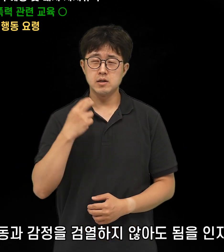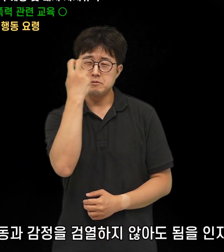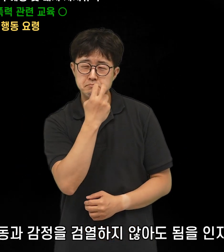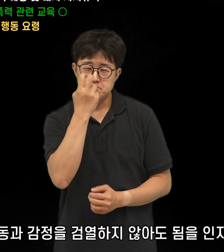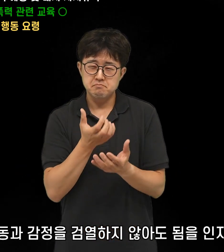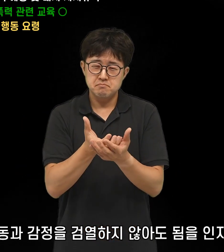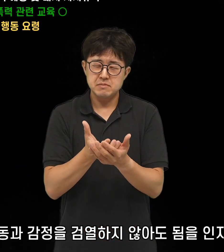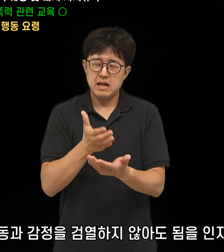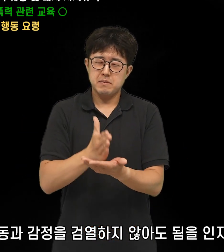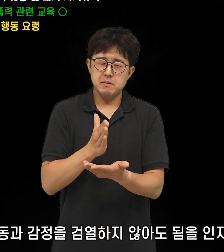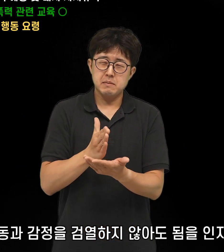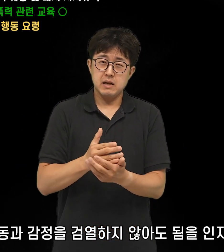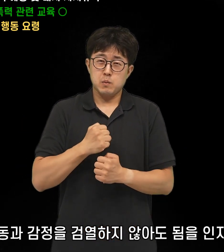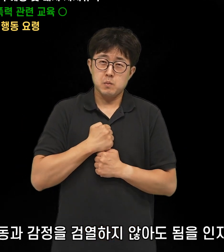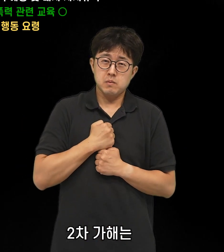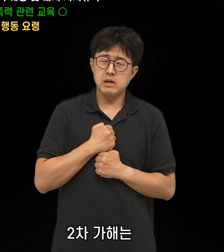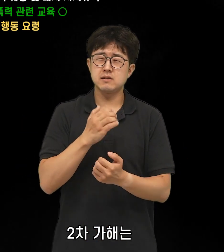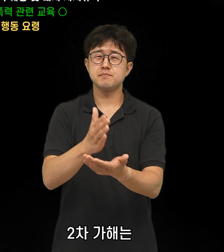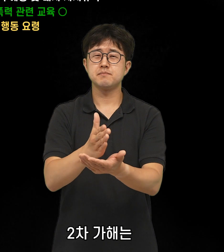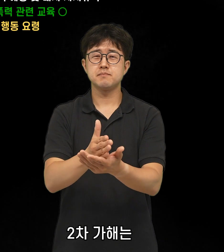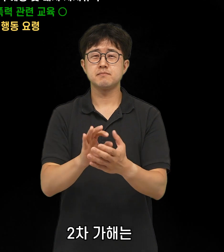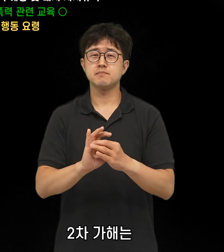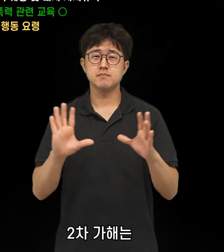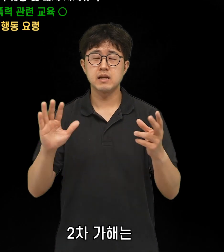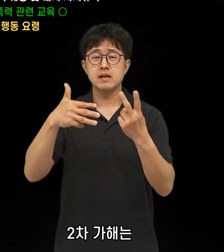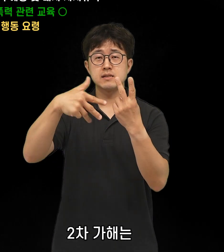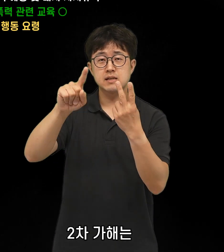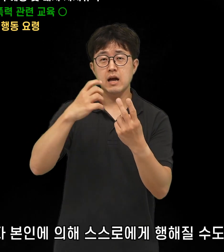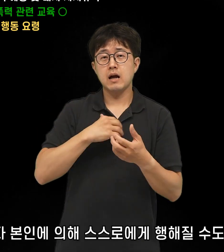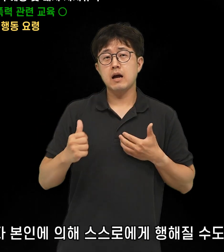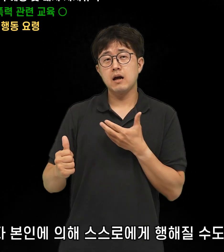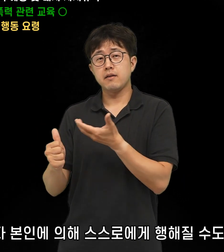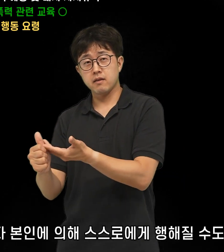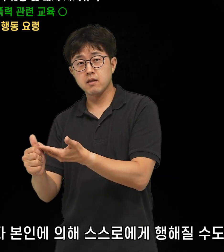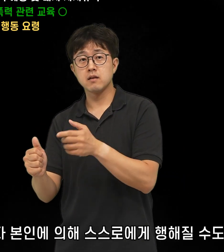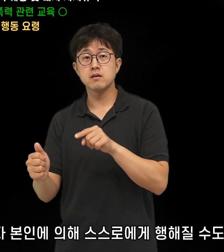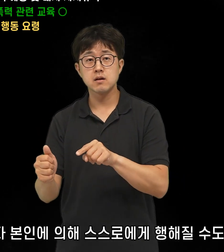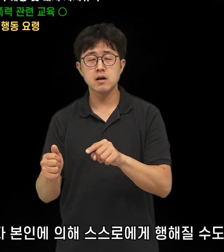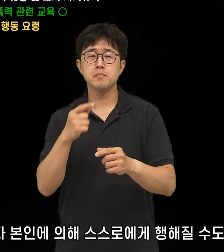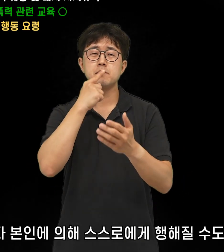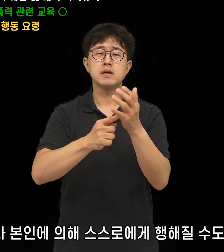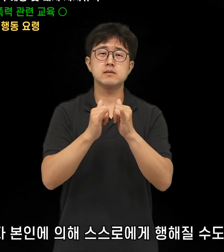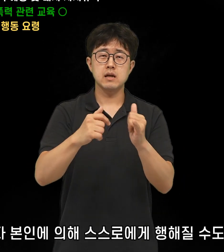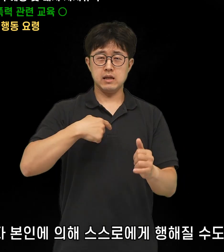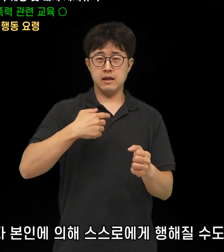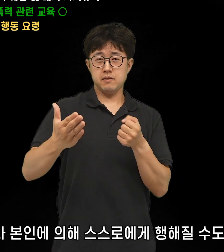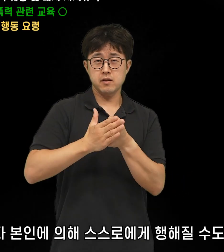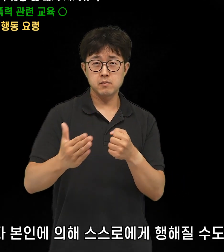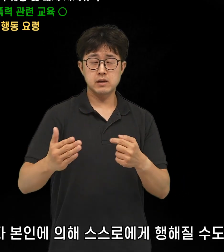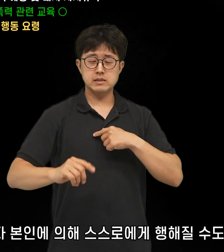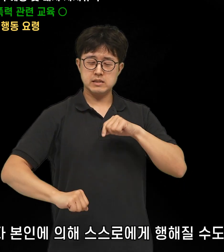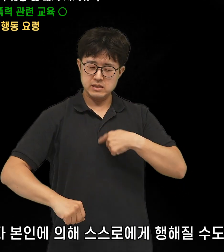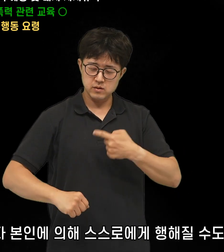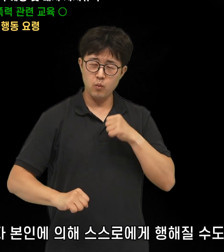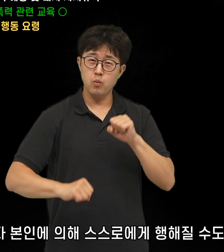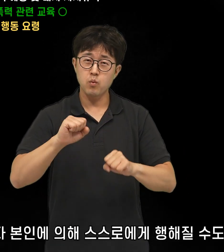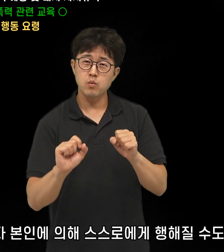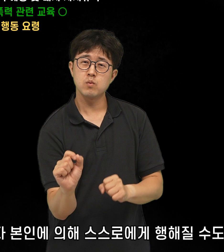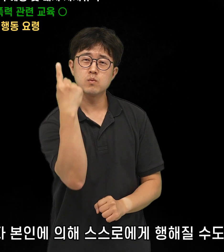인지한다. 2차 가해는 피해 당사자 본인에 의해 스스로에게 행해질 수도 있다.